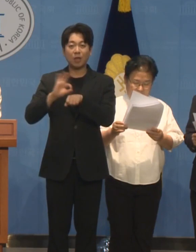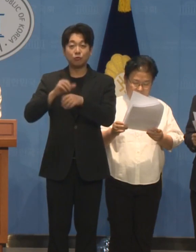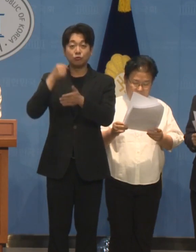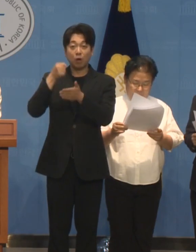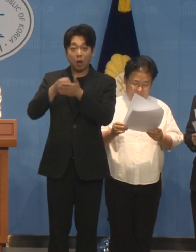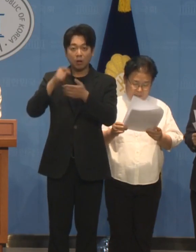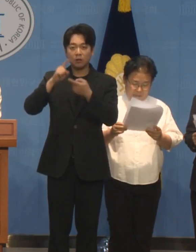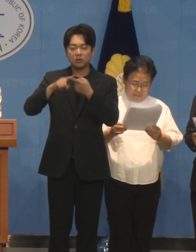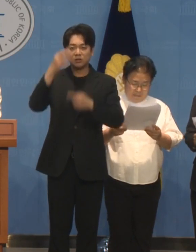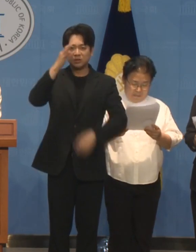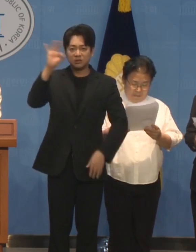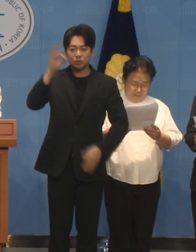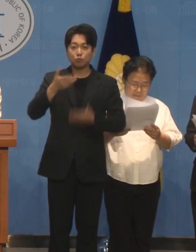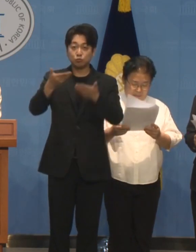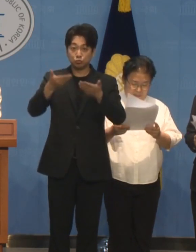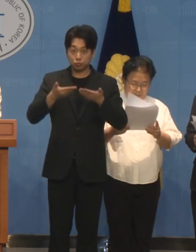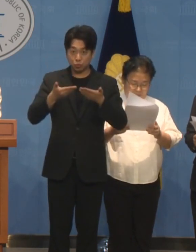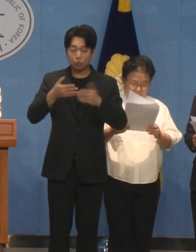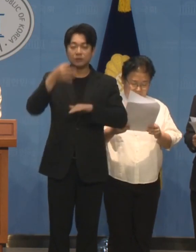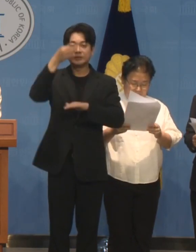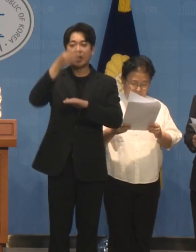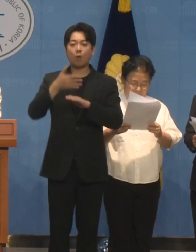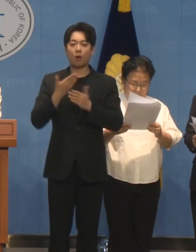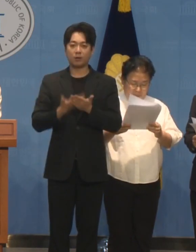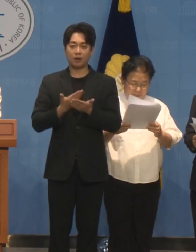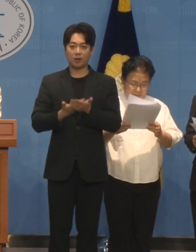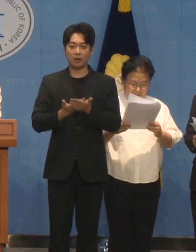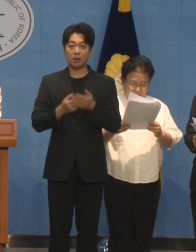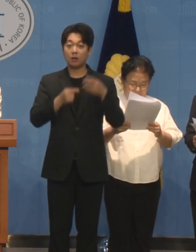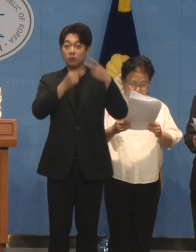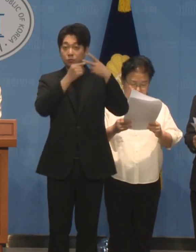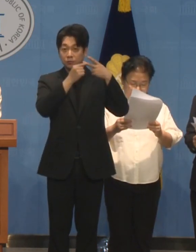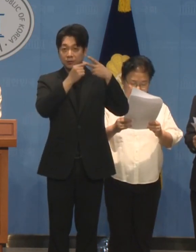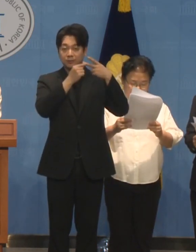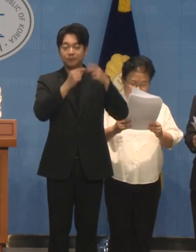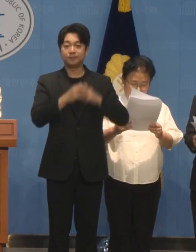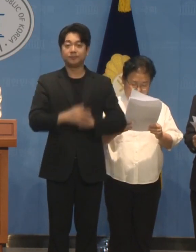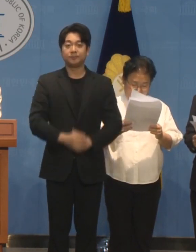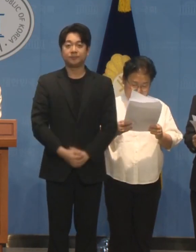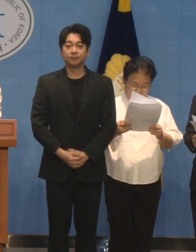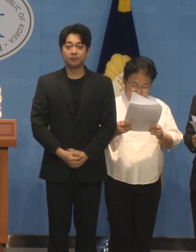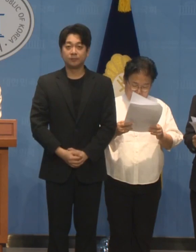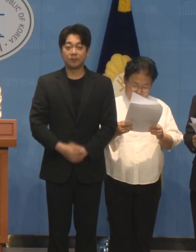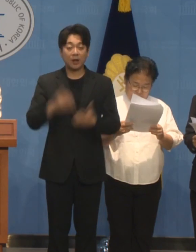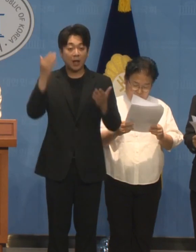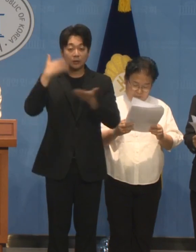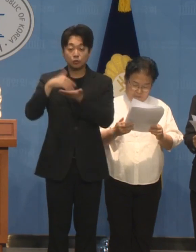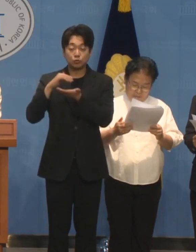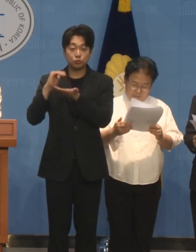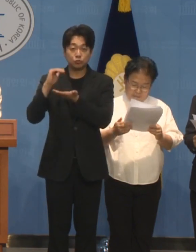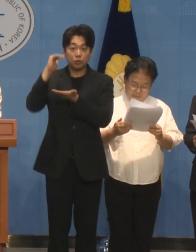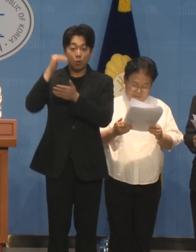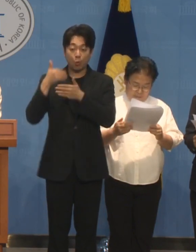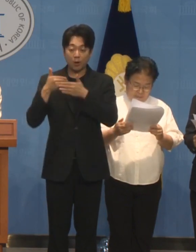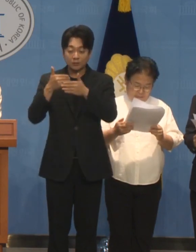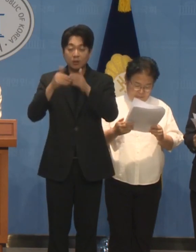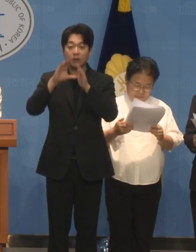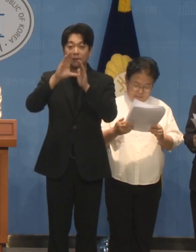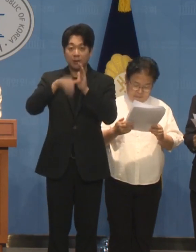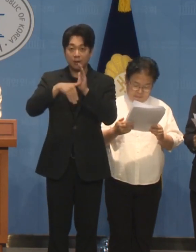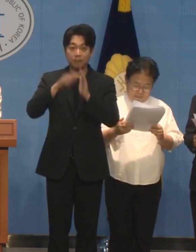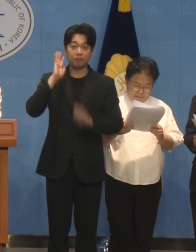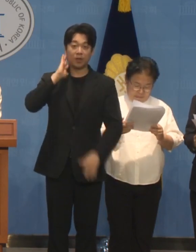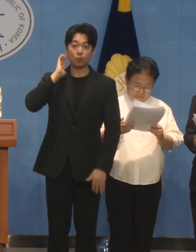국민께 사과하라. 둘째, 윤석열 정부는 의대 정원 증원 추진 과정에서 드러난